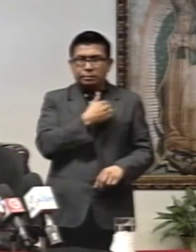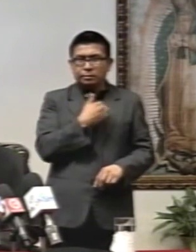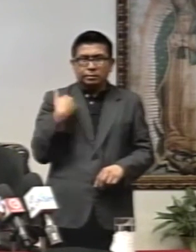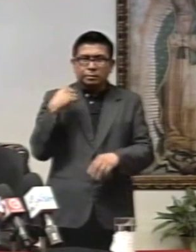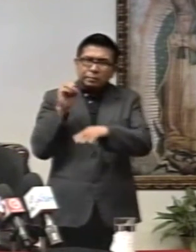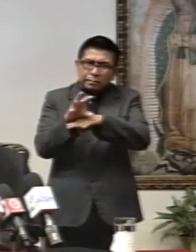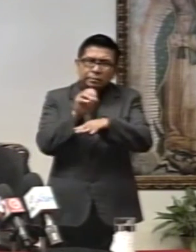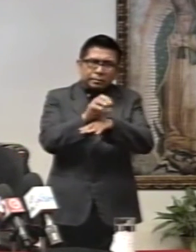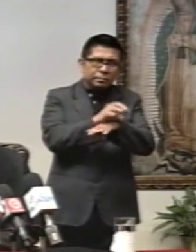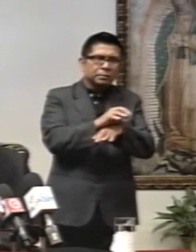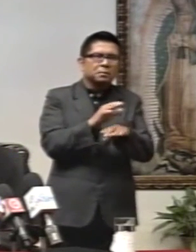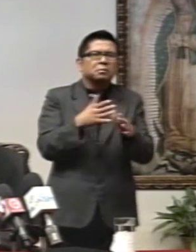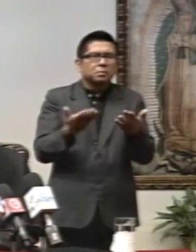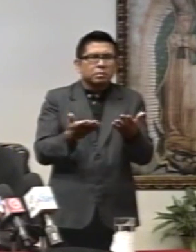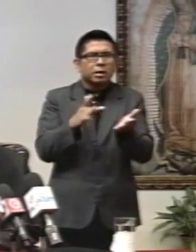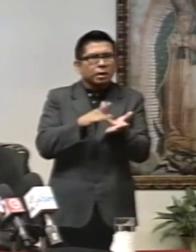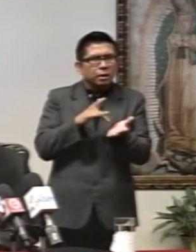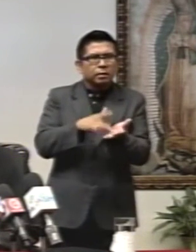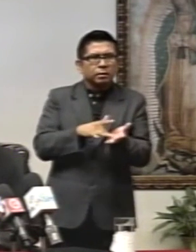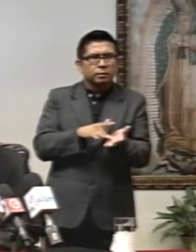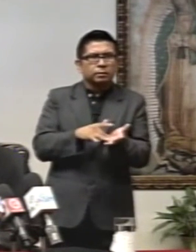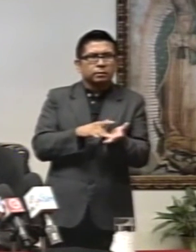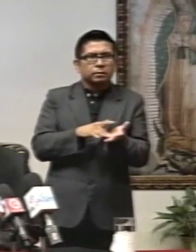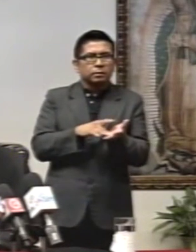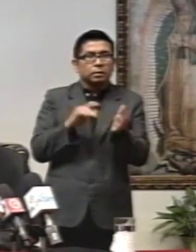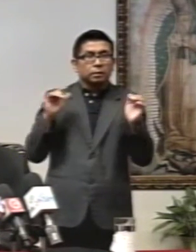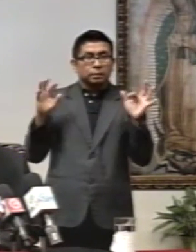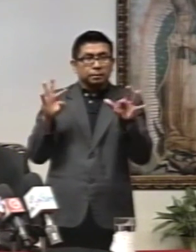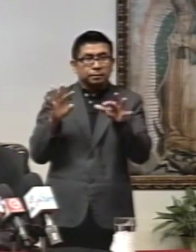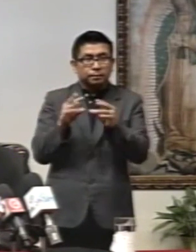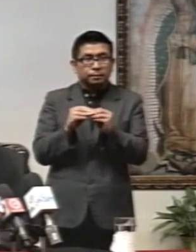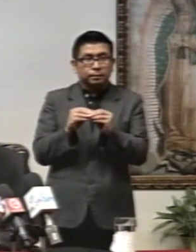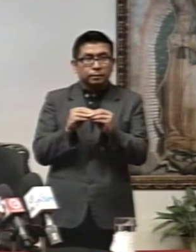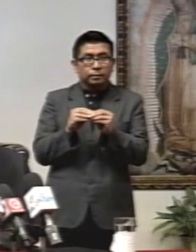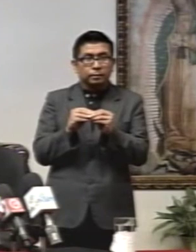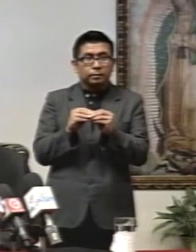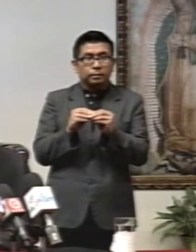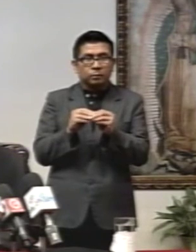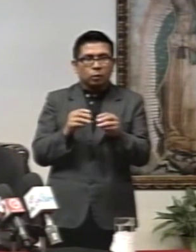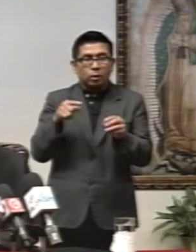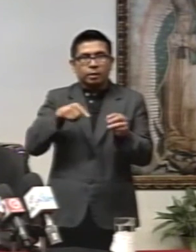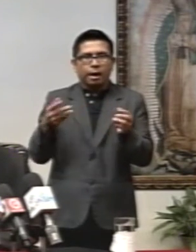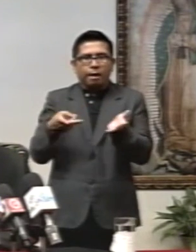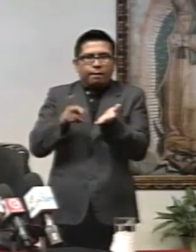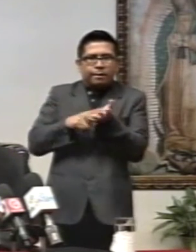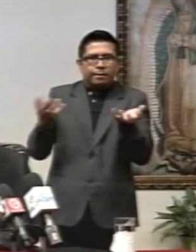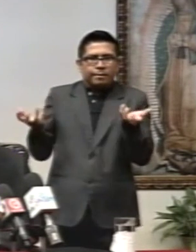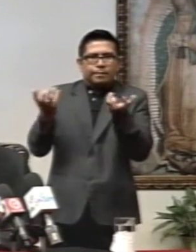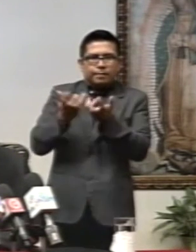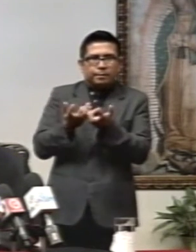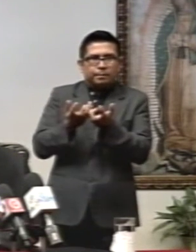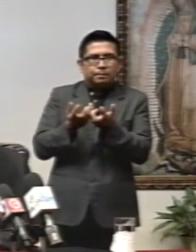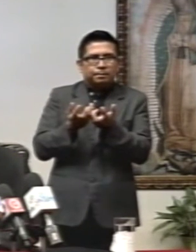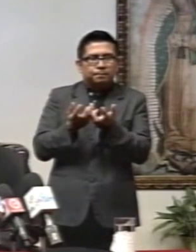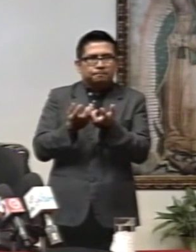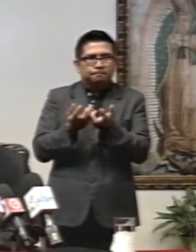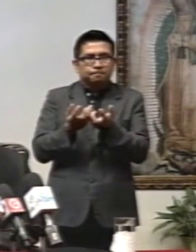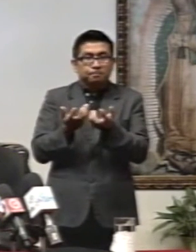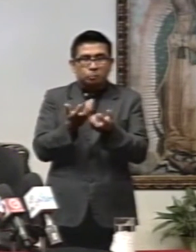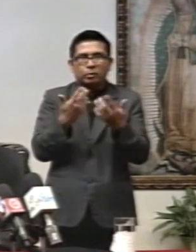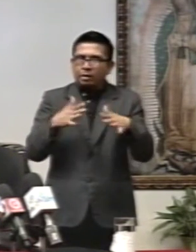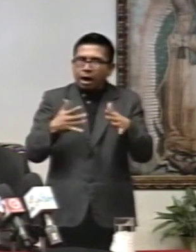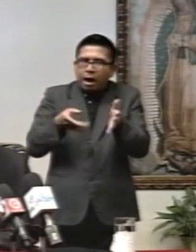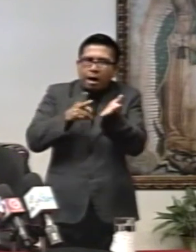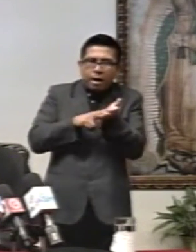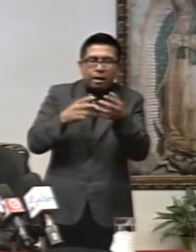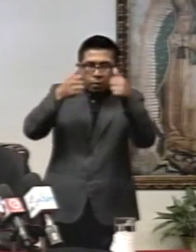hace a que se aproveche este impulso, si le podemos llamar de esa manera, que se que se